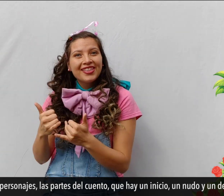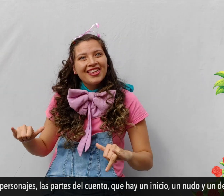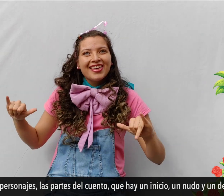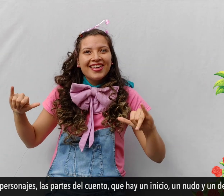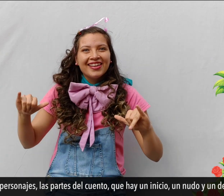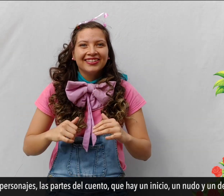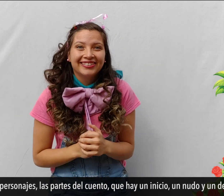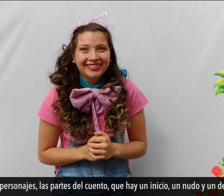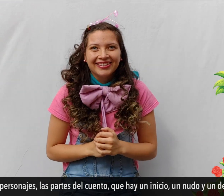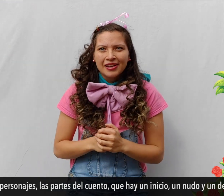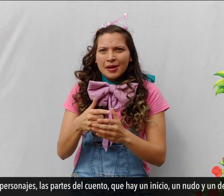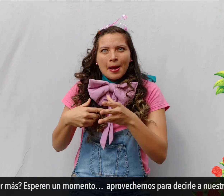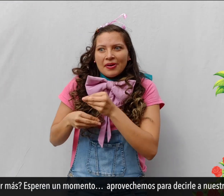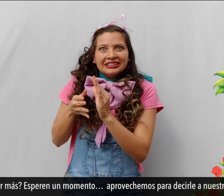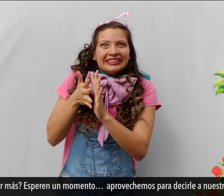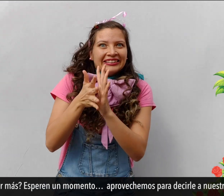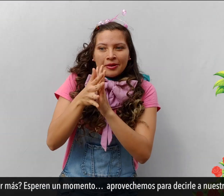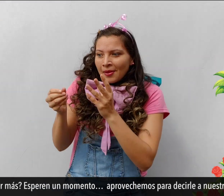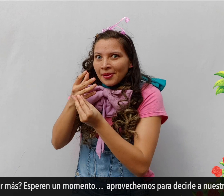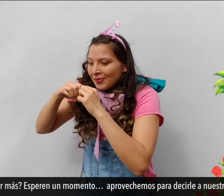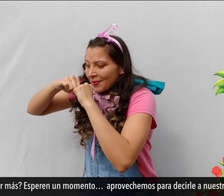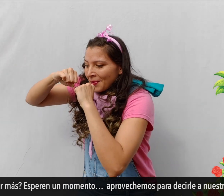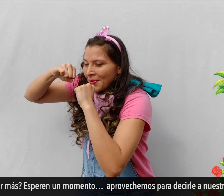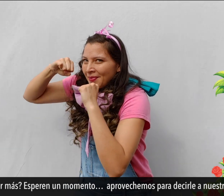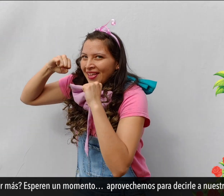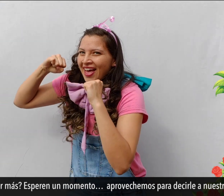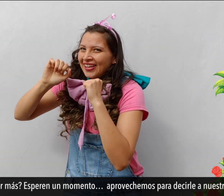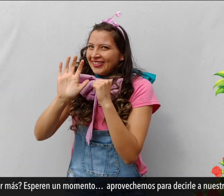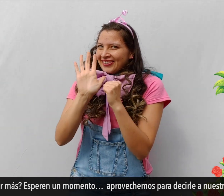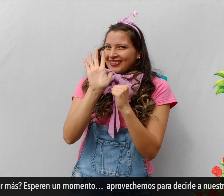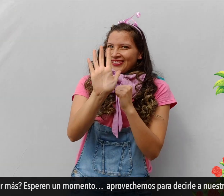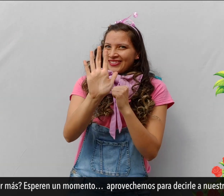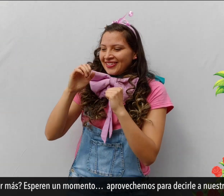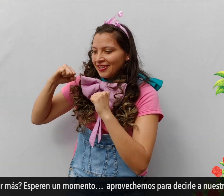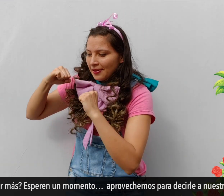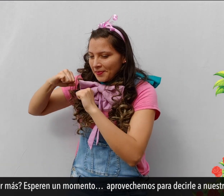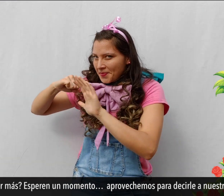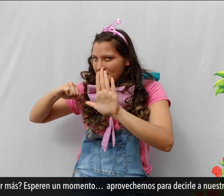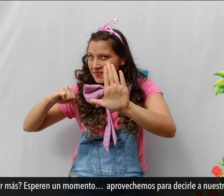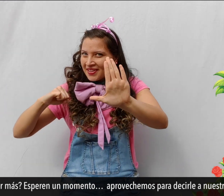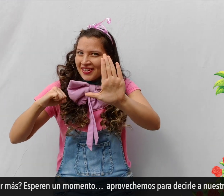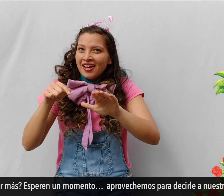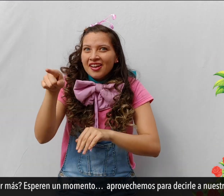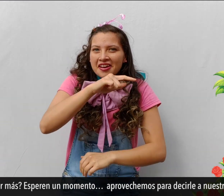nudo y un desenlace. ¿Quieren saber más? Esperen un momento.